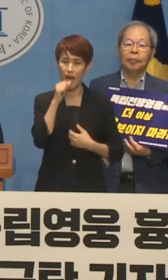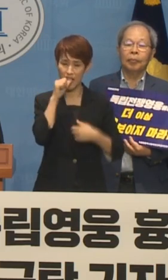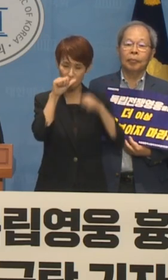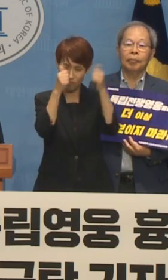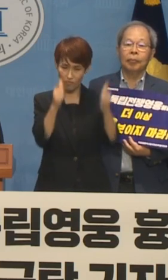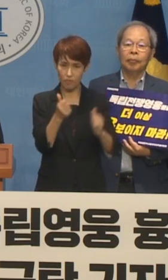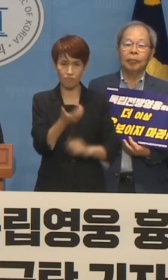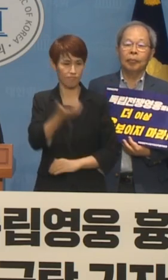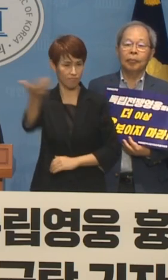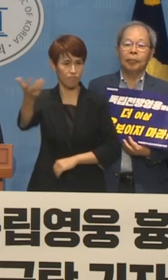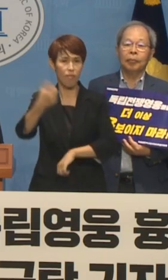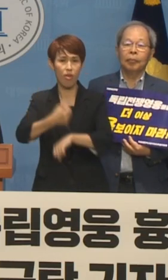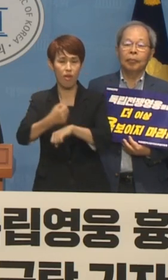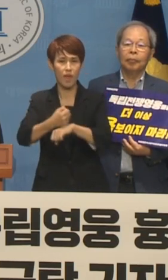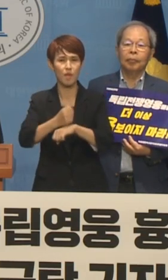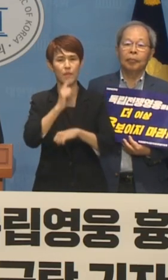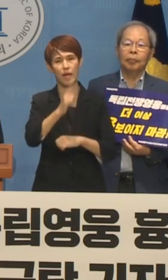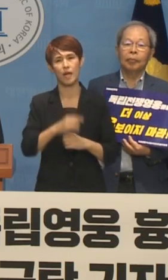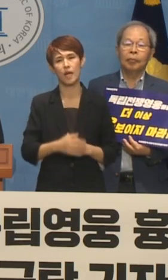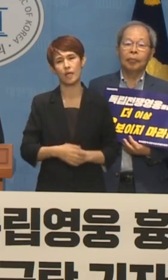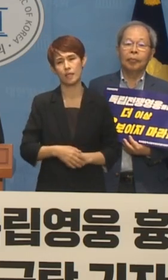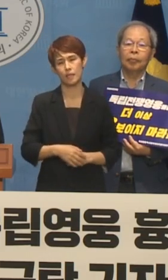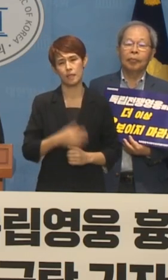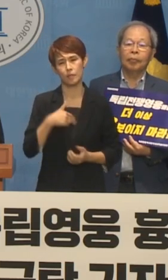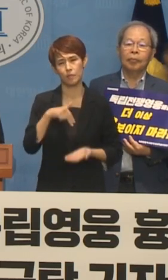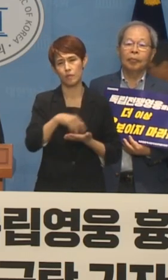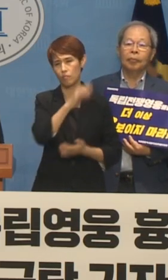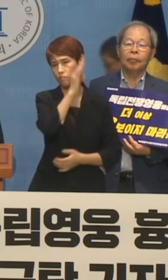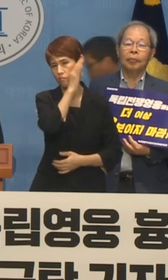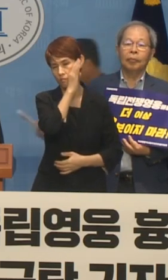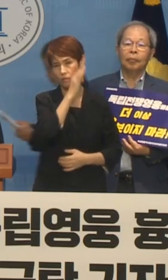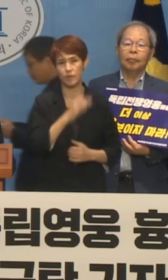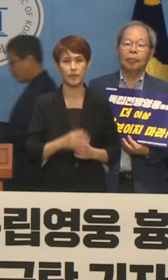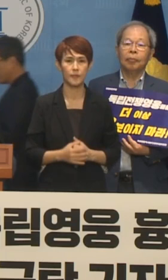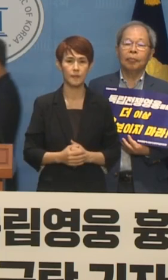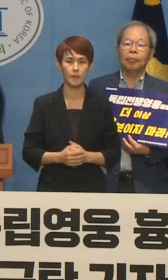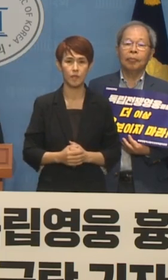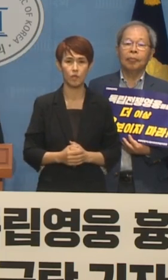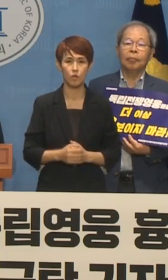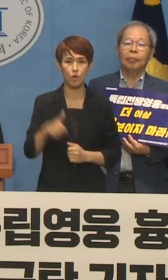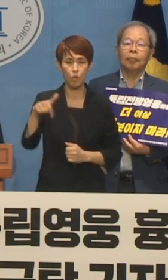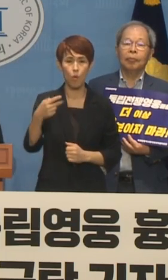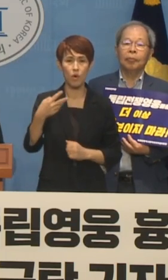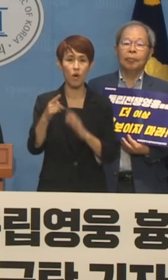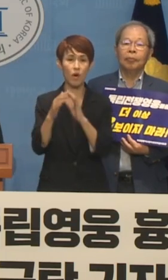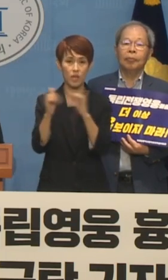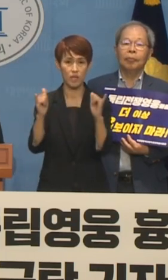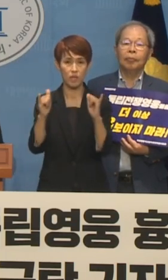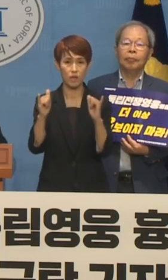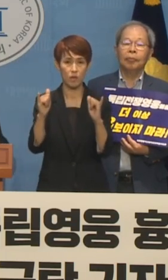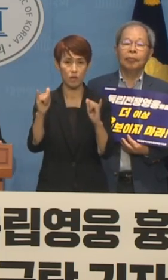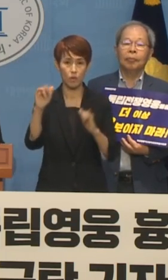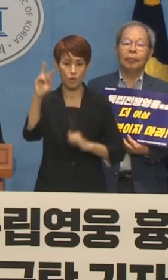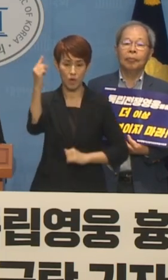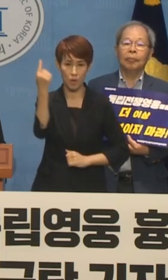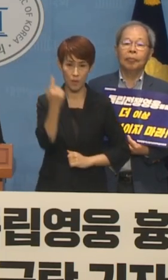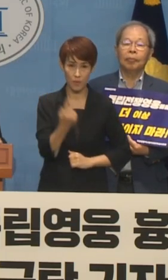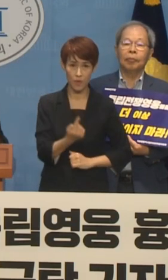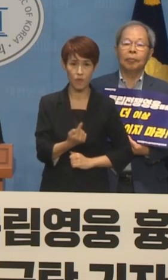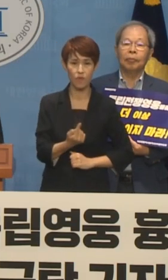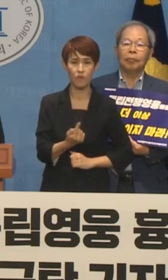분쟁이 나고 그러니까 엄청 부끄럽고 지금 그 우리가 돌아왔던 그 우리 조상의 땅